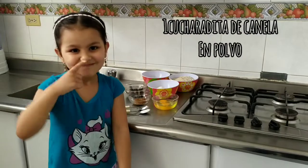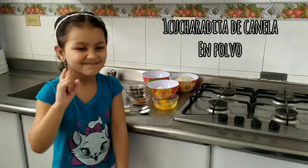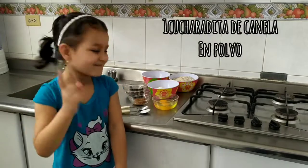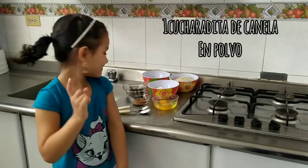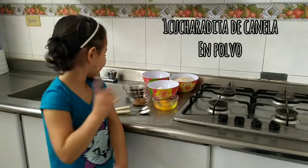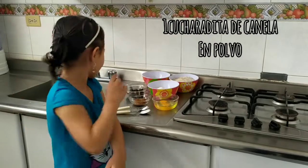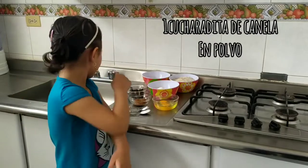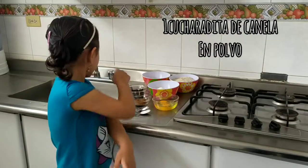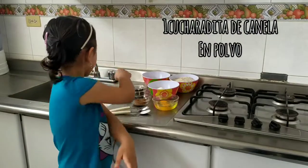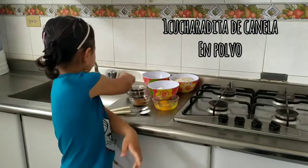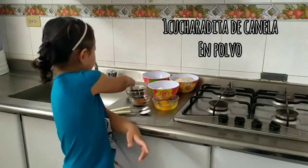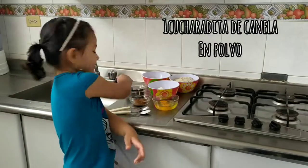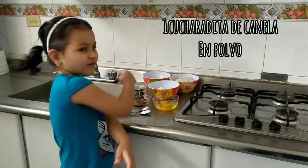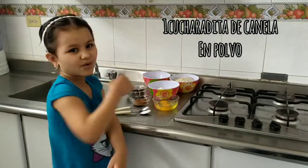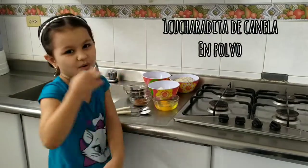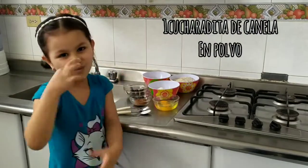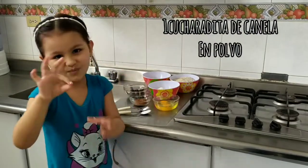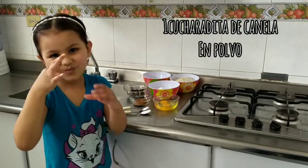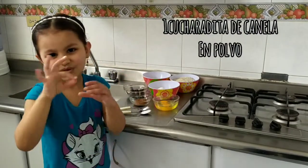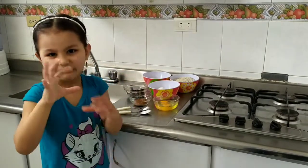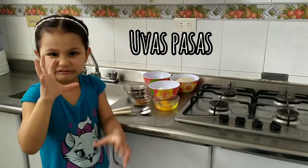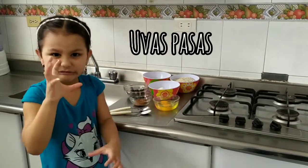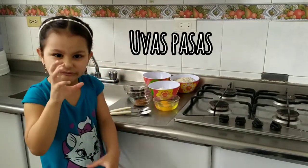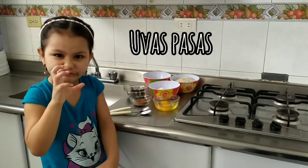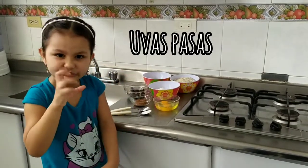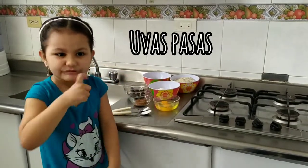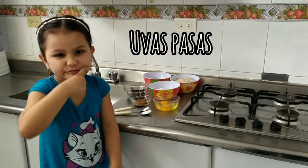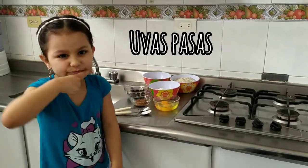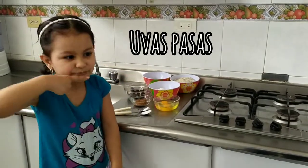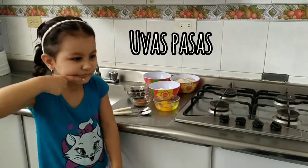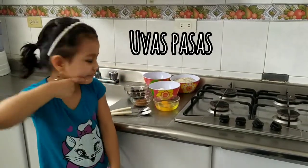canela el polvo, uvas pasas,